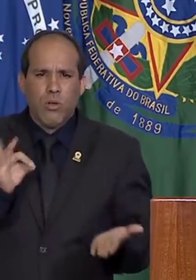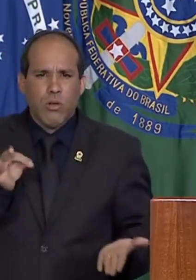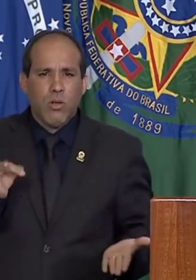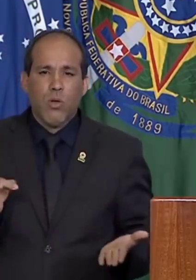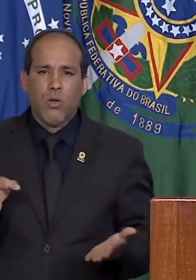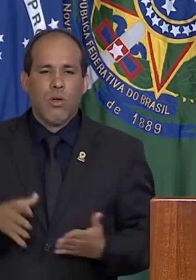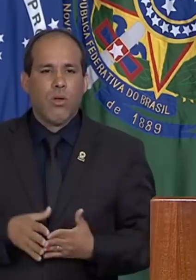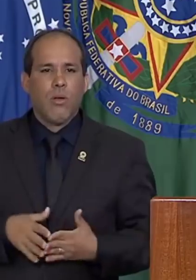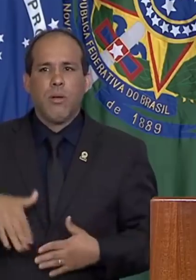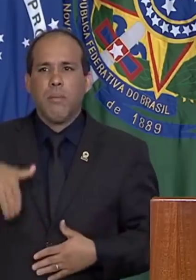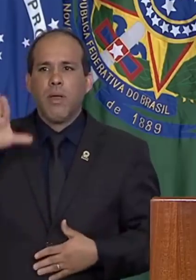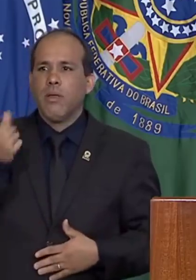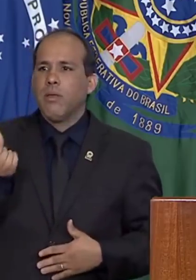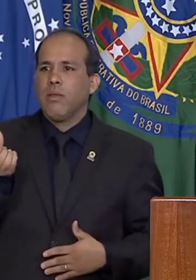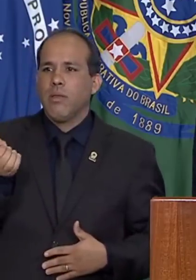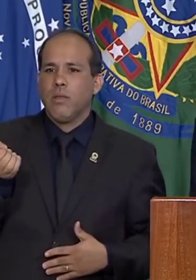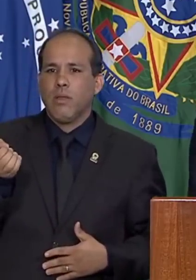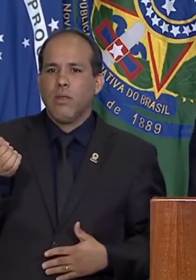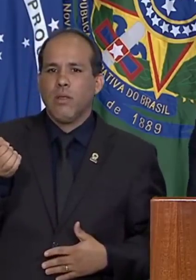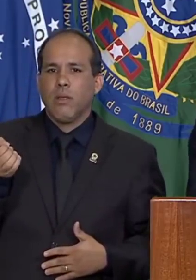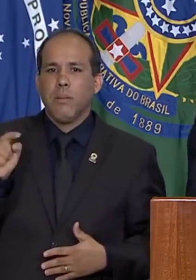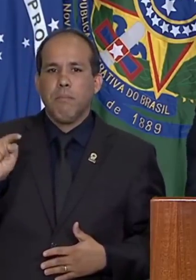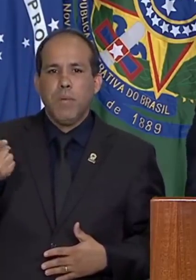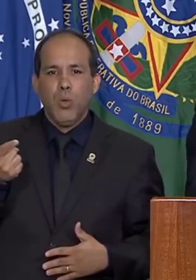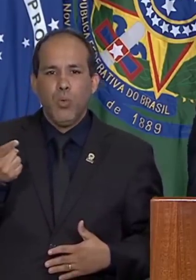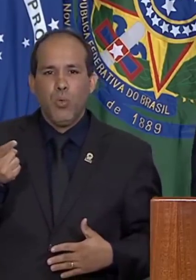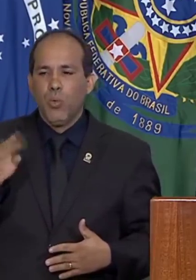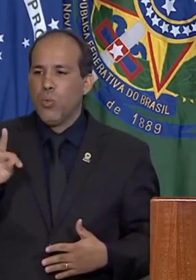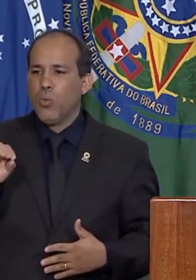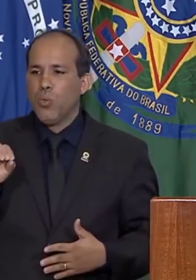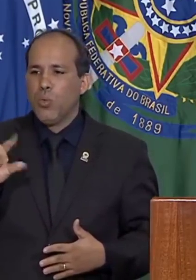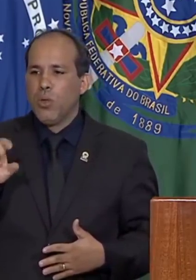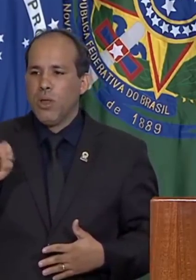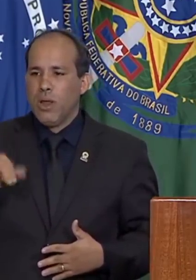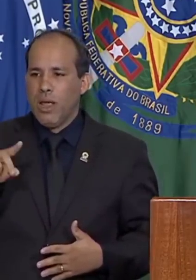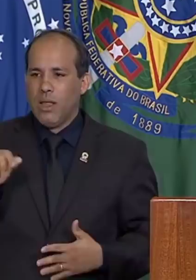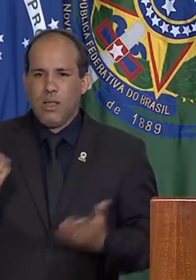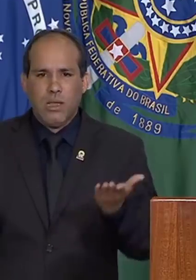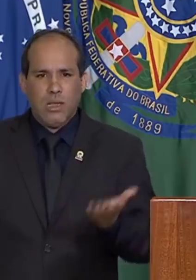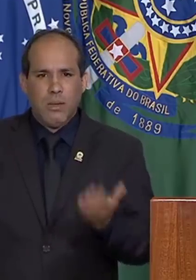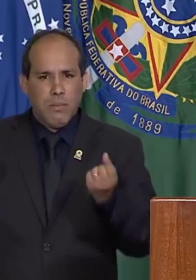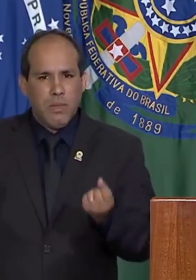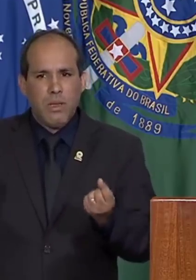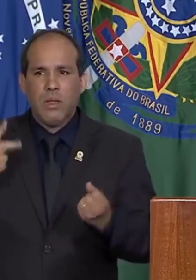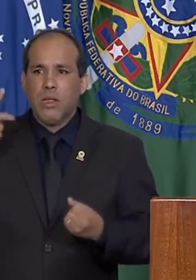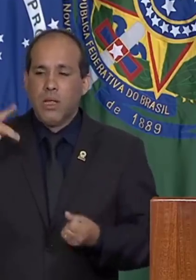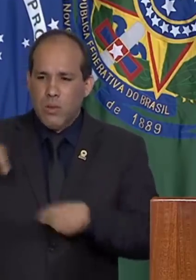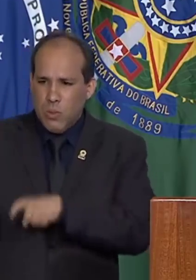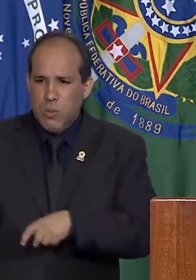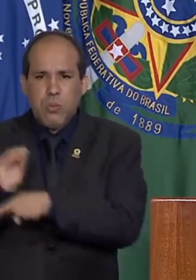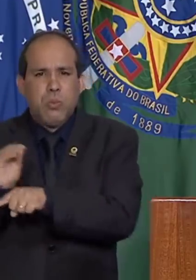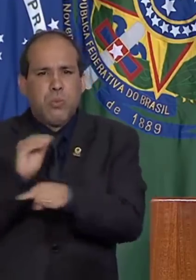para outro, são mais 60 mil toneladas de produtos que terão que vir do campo, do mundo todo,